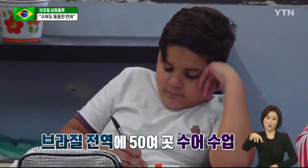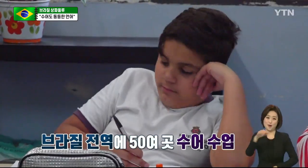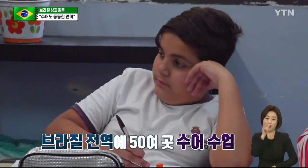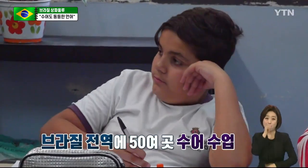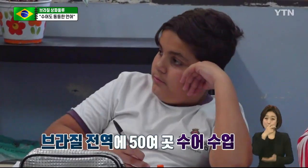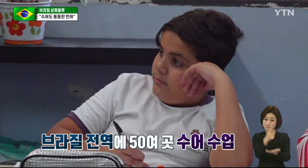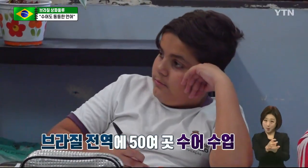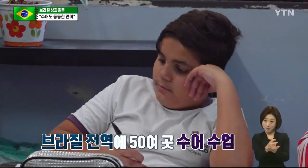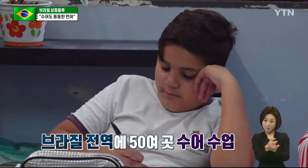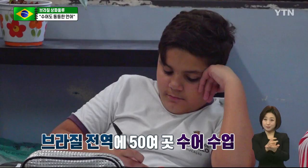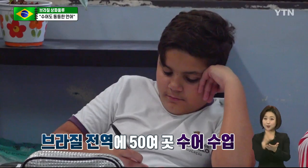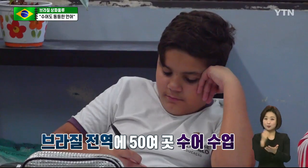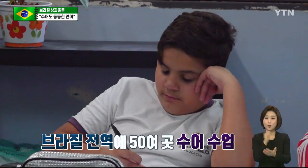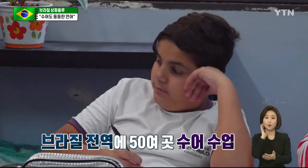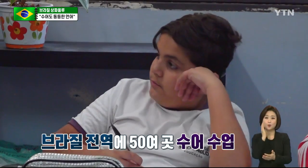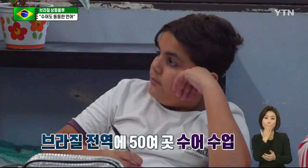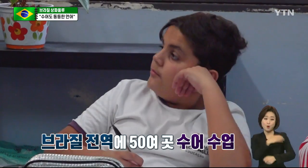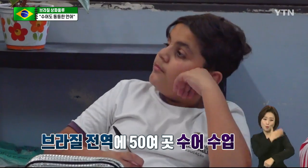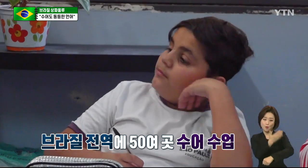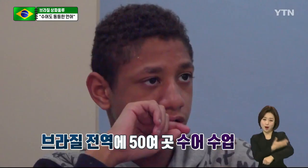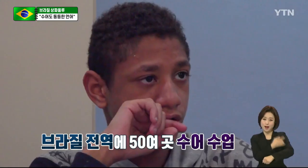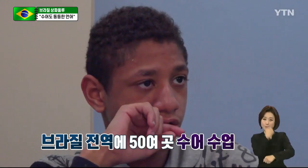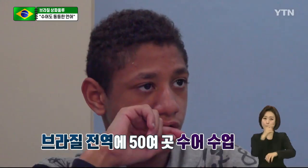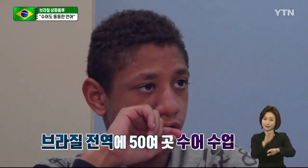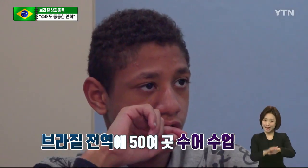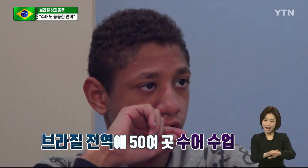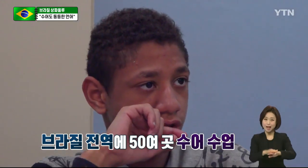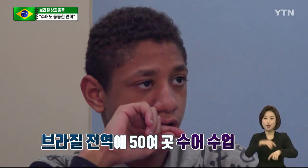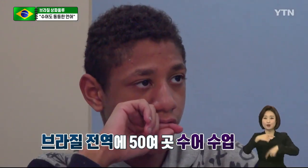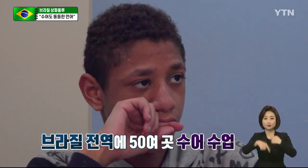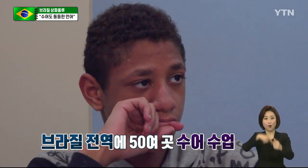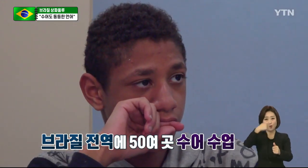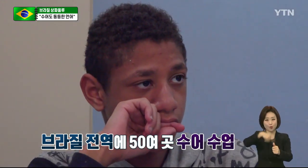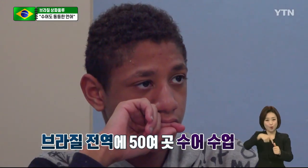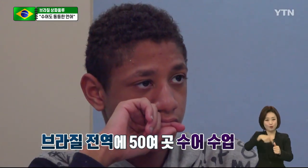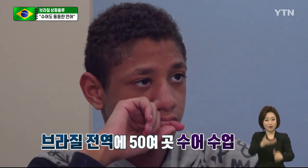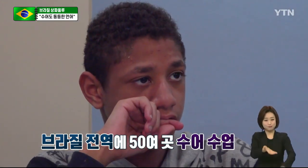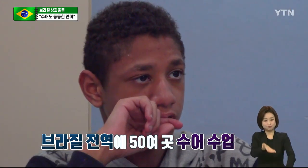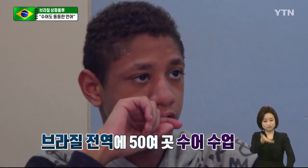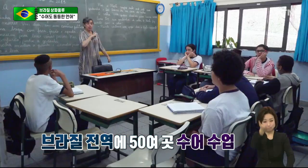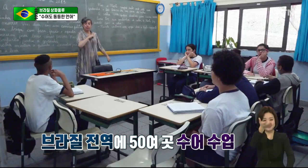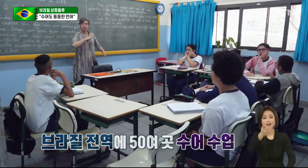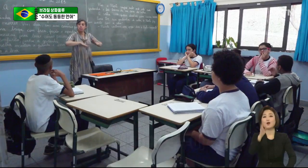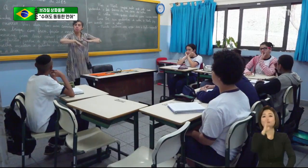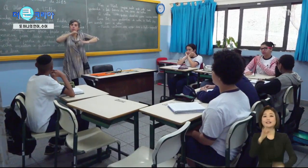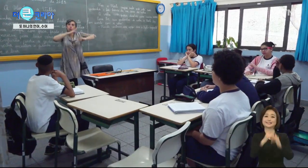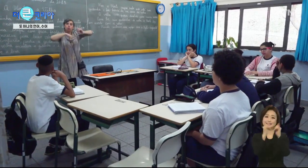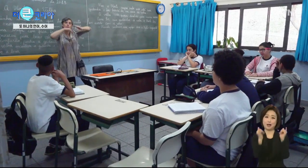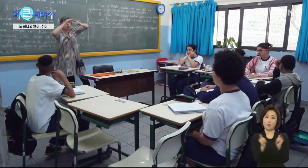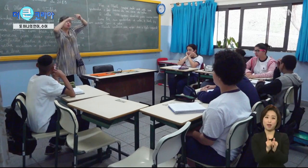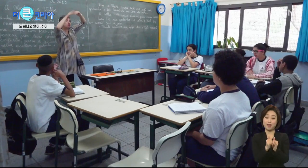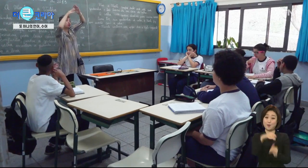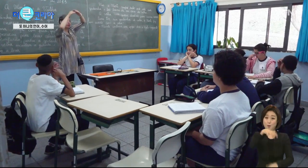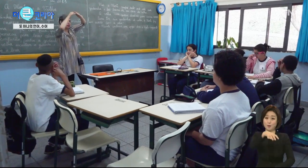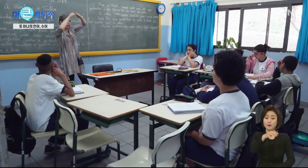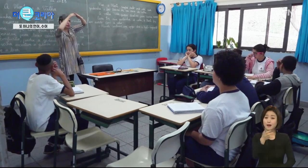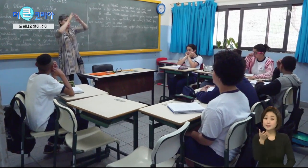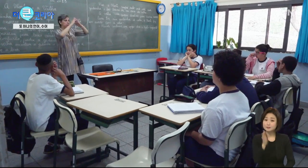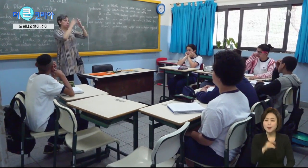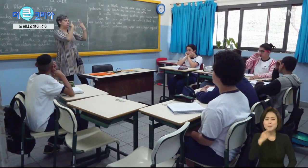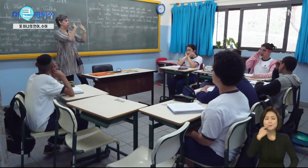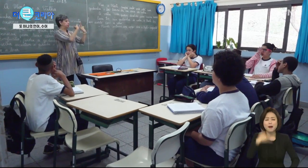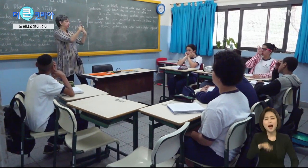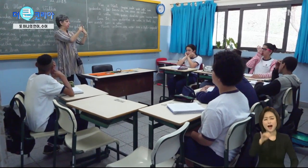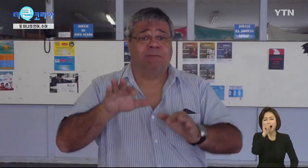농인의 권리를 보장하고 수어 교육의 질도 높이는 브라질 사회. 하지만 그들은 여전히 갈 길이 멀다고